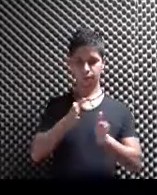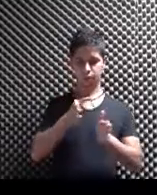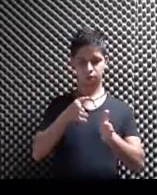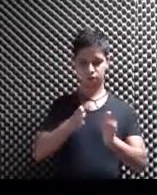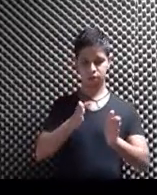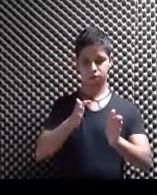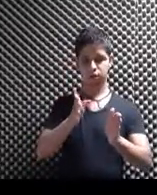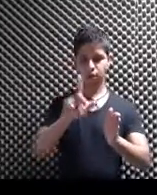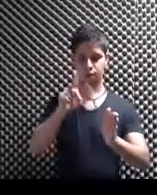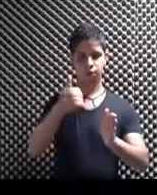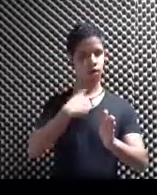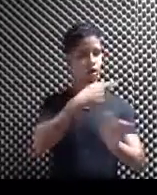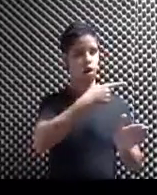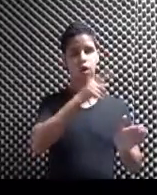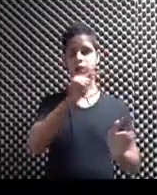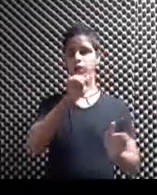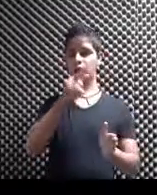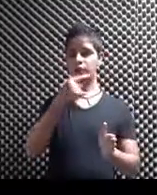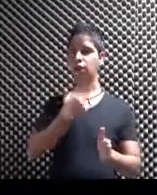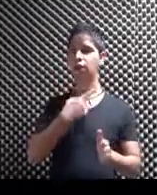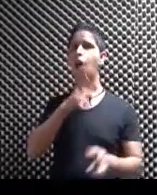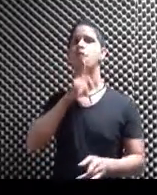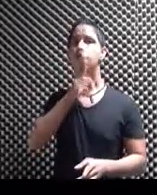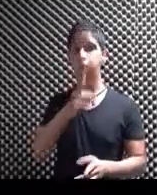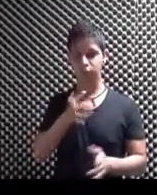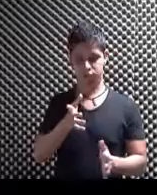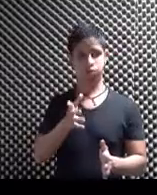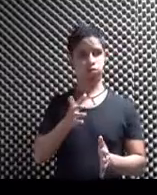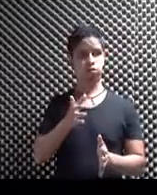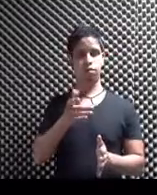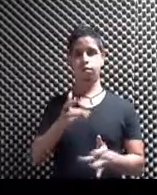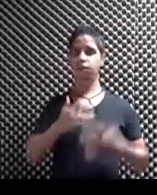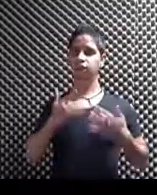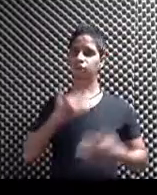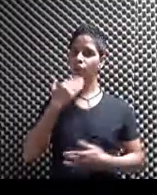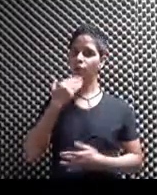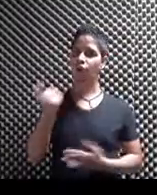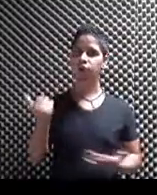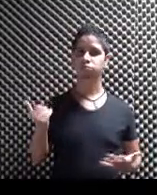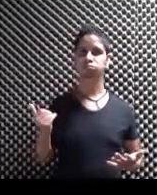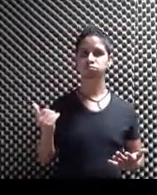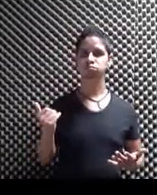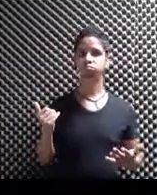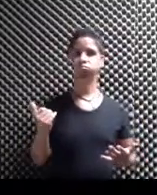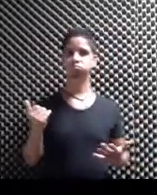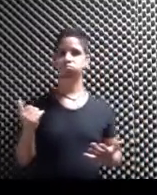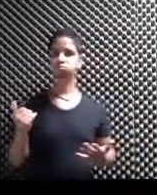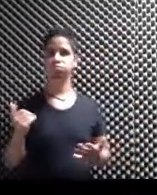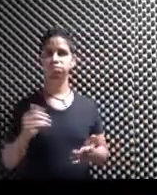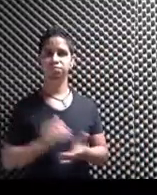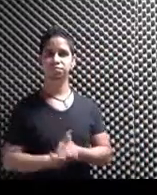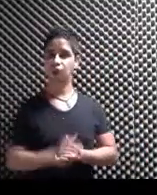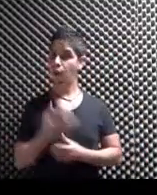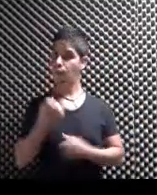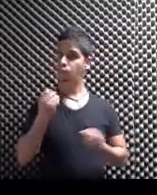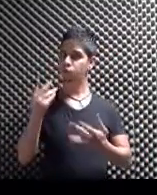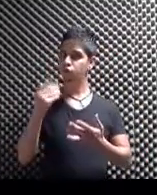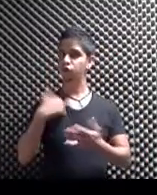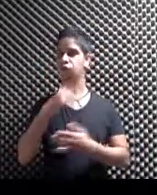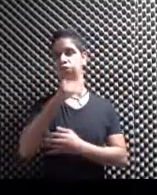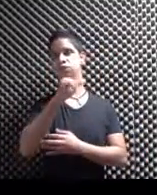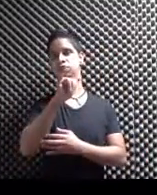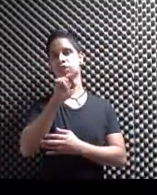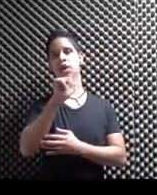venga Diana Serac y te lo confirme mira oye exacto porque Diana poquito más tranquilo esta noche Diana Serac es Diana Serac hombre mucho Diana